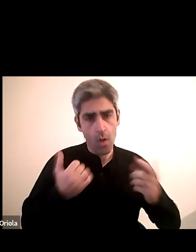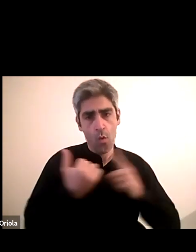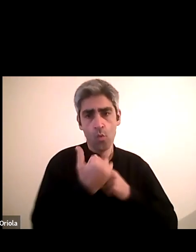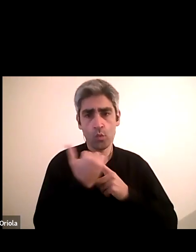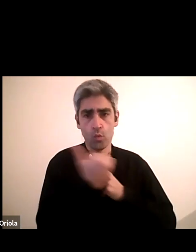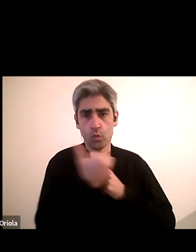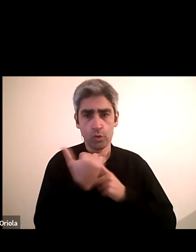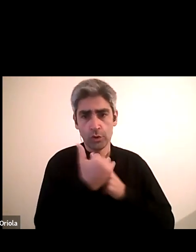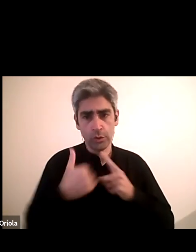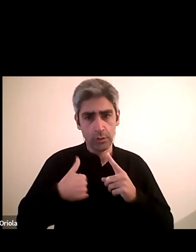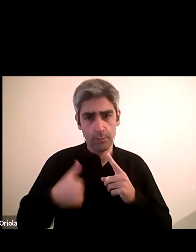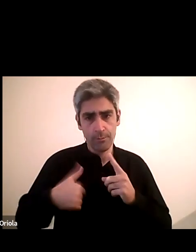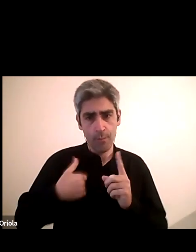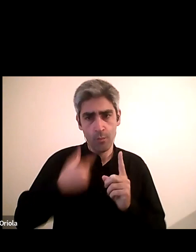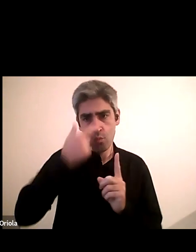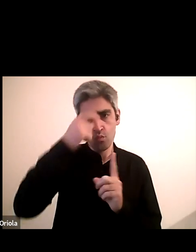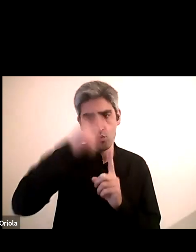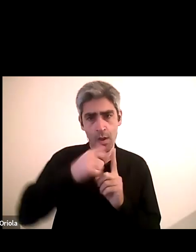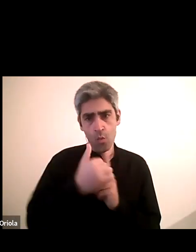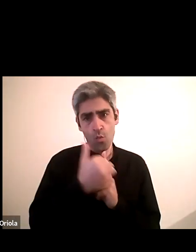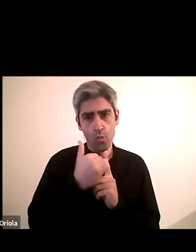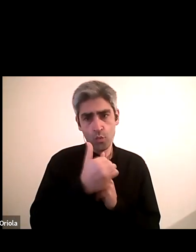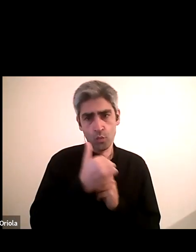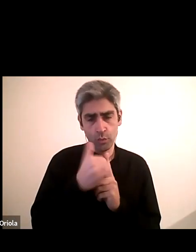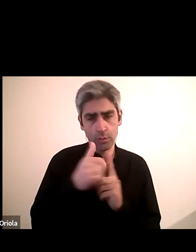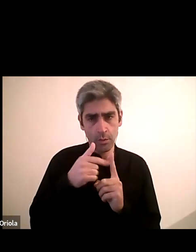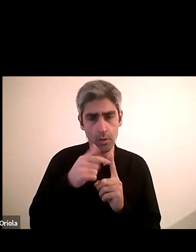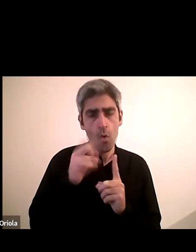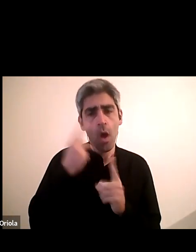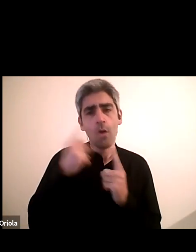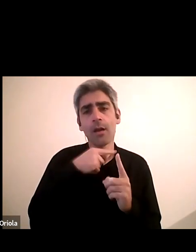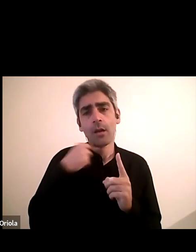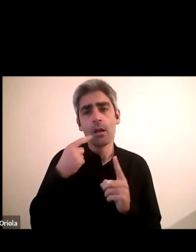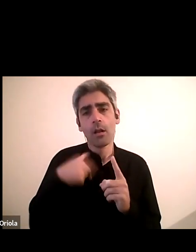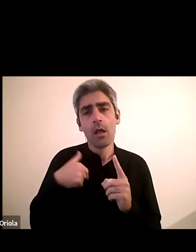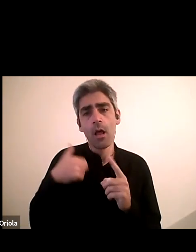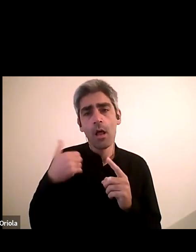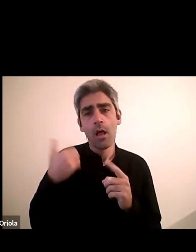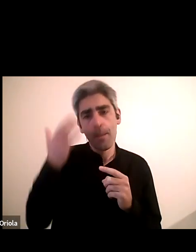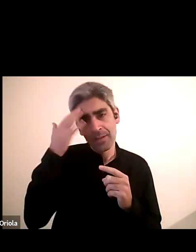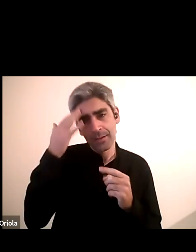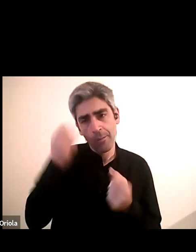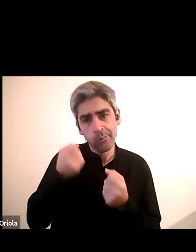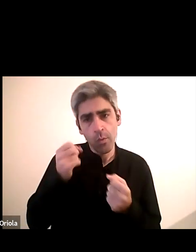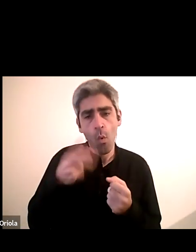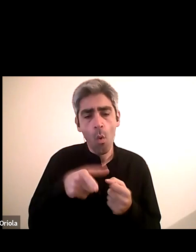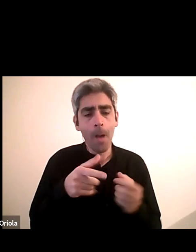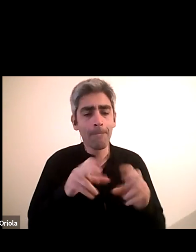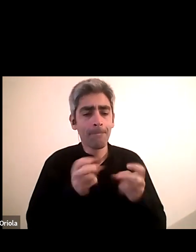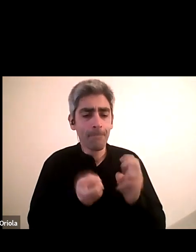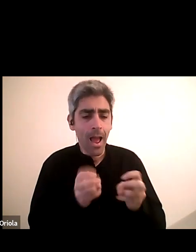humano ou, em casos mais raros, correção das limitações das máquinas e equipamentos de